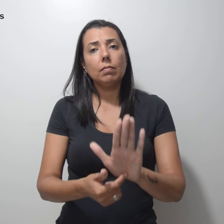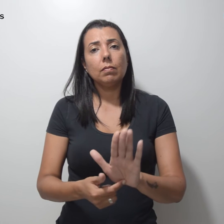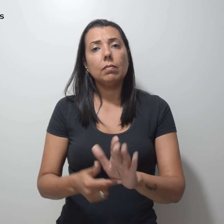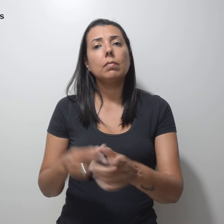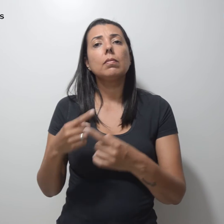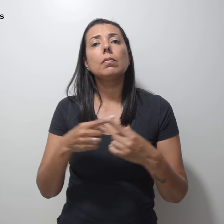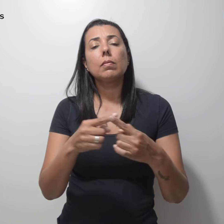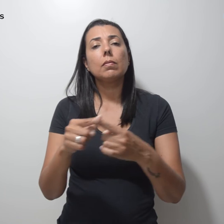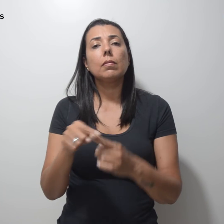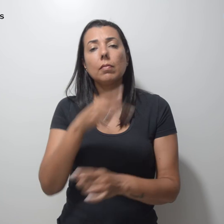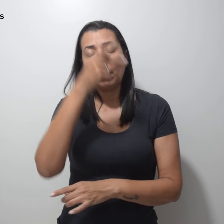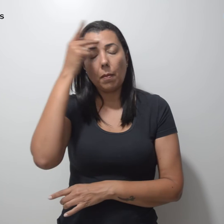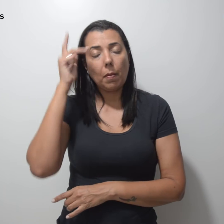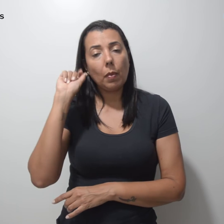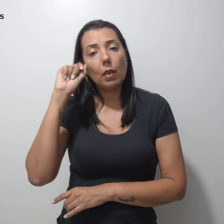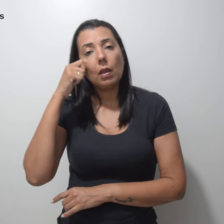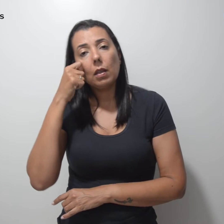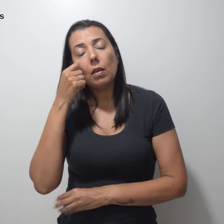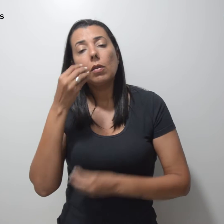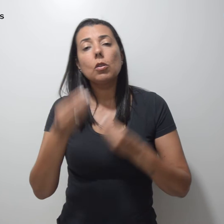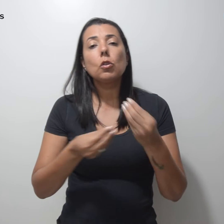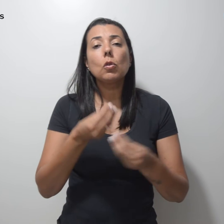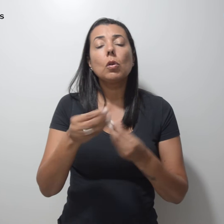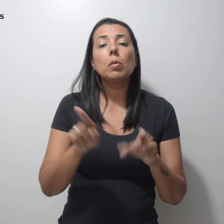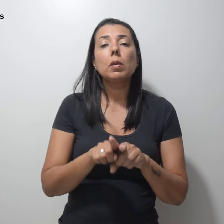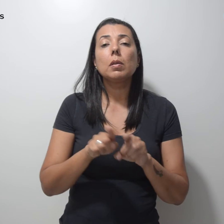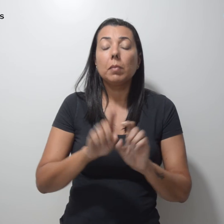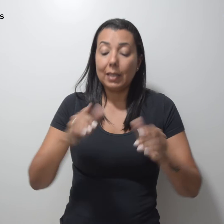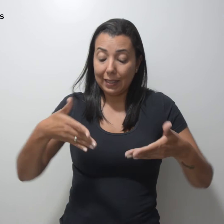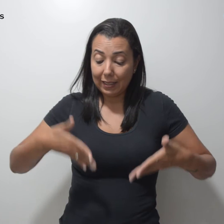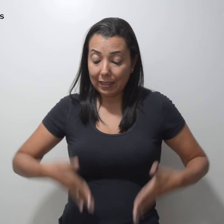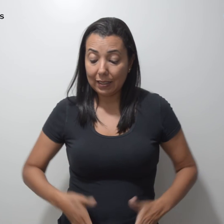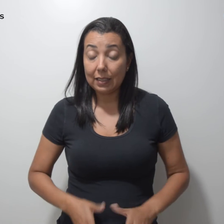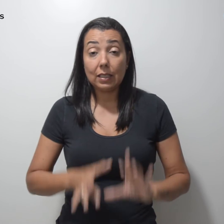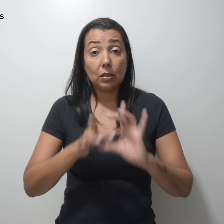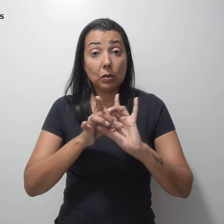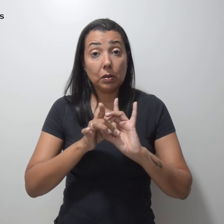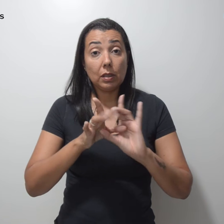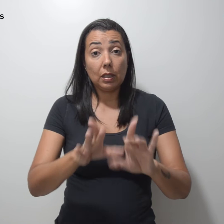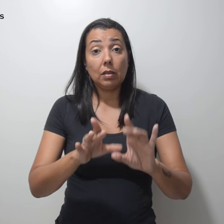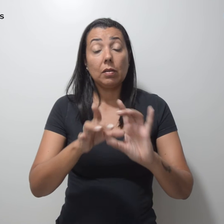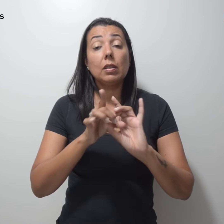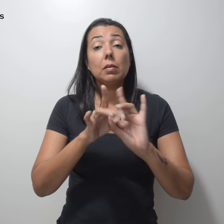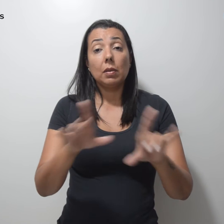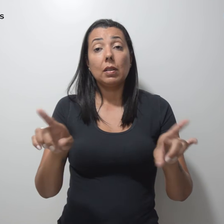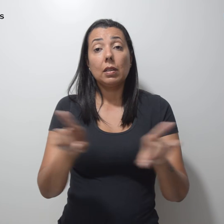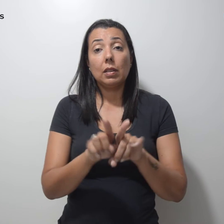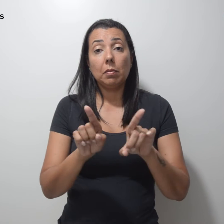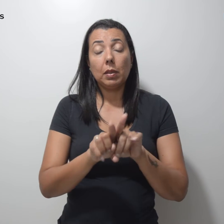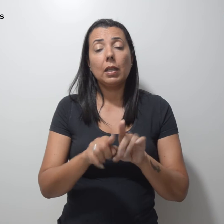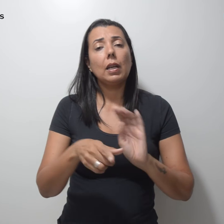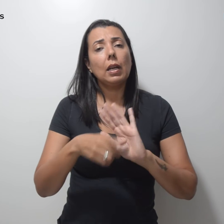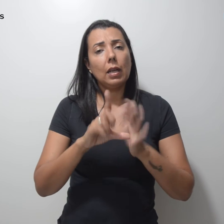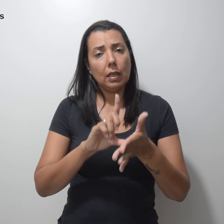de pessoas negras na condição de nascidos livres e libertos muito antes do fim